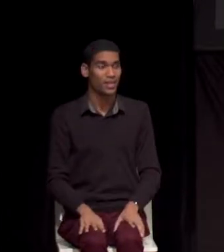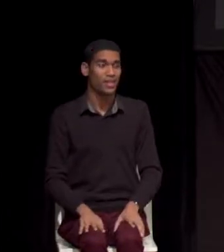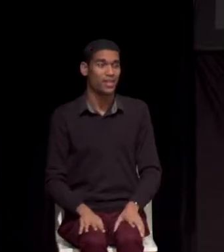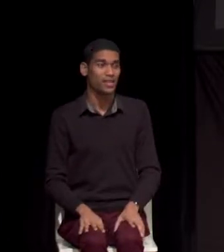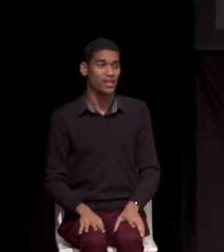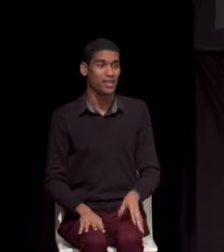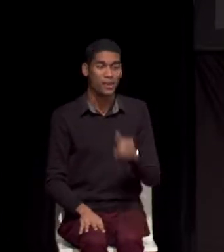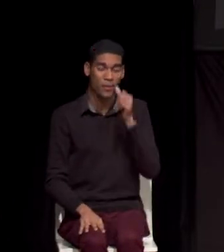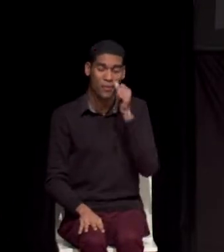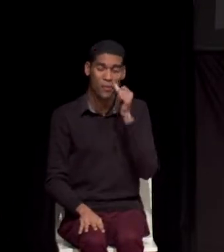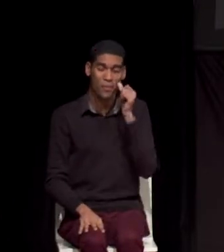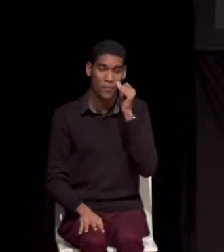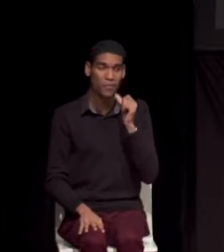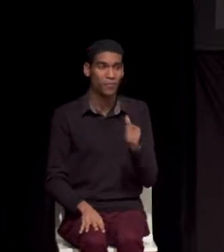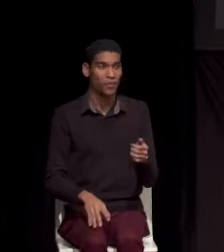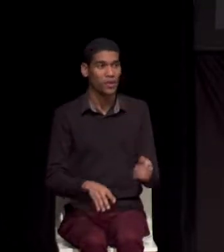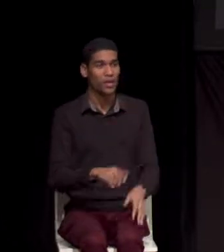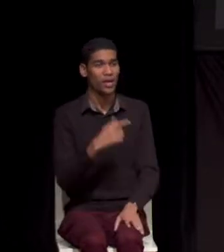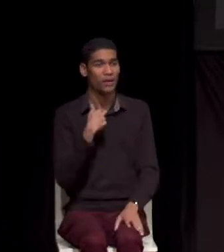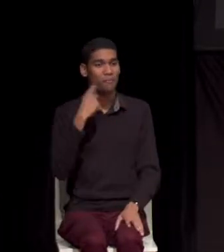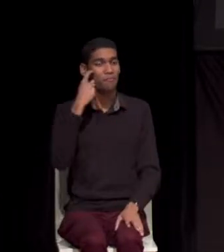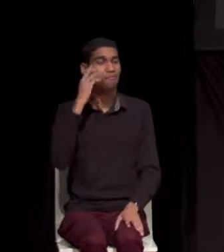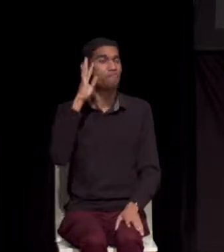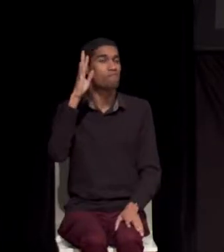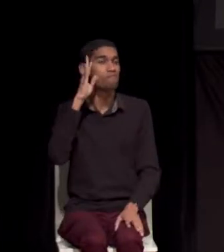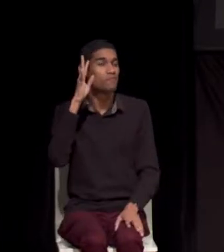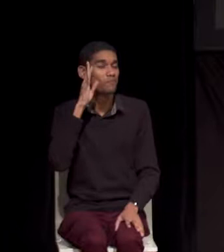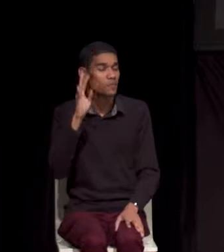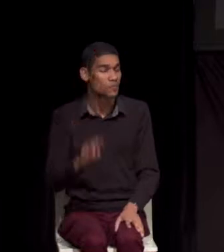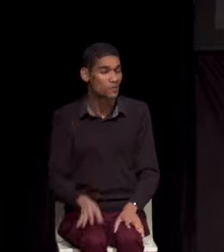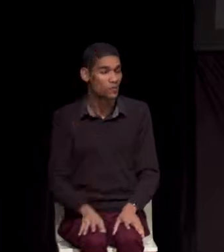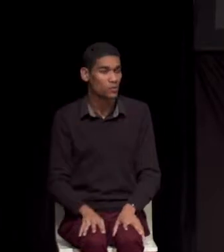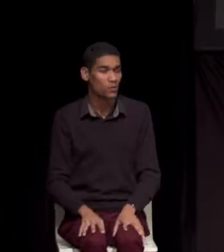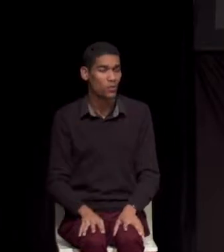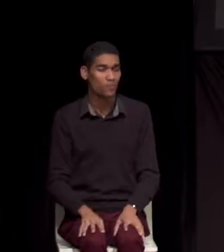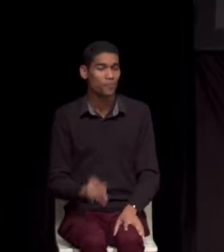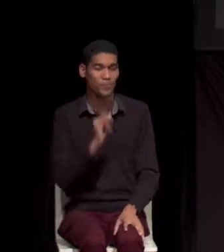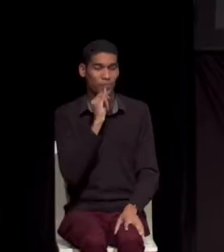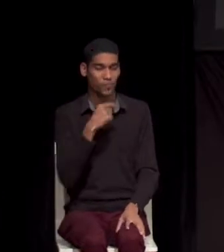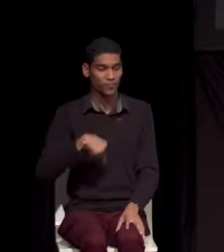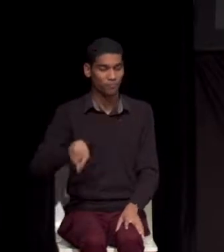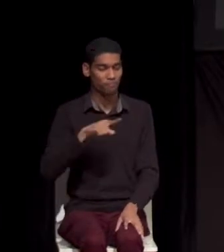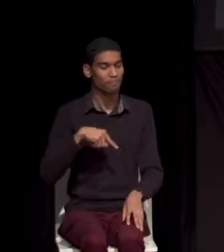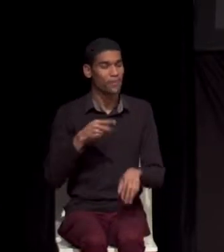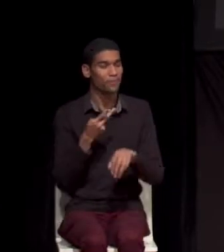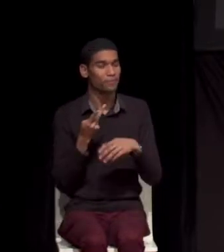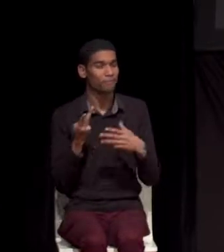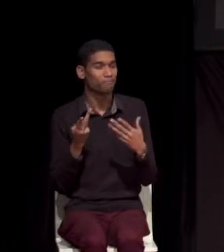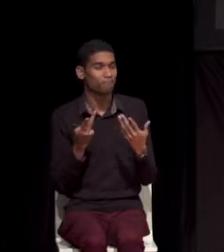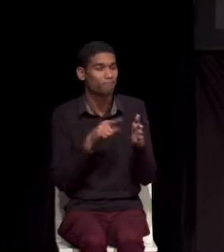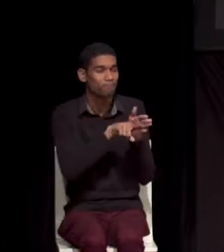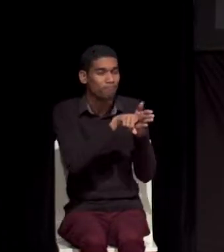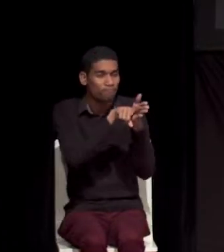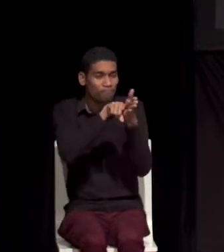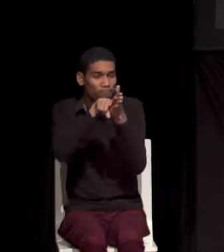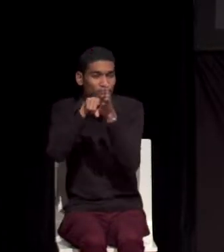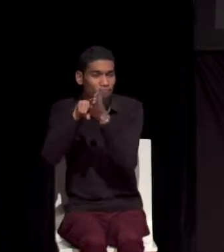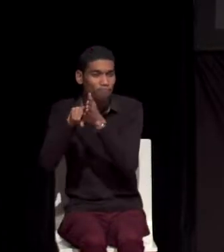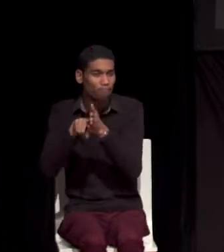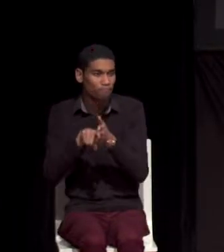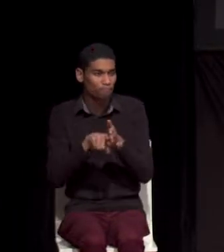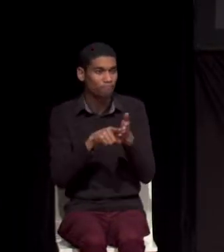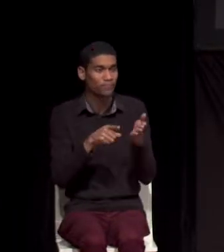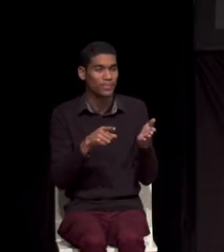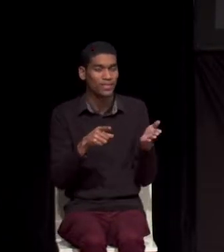pergunta, na primeira pergunta que foi respondida, eu penso que, quando nós buscamos, e aí vem o